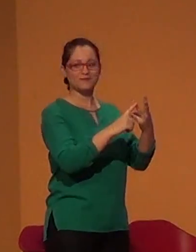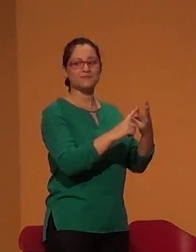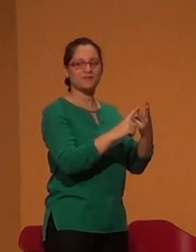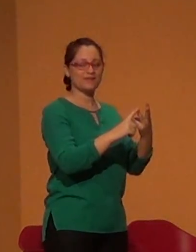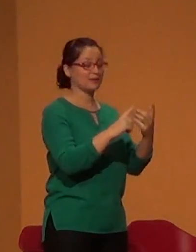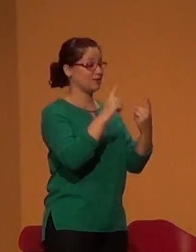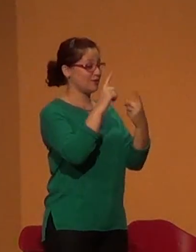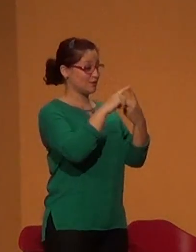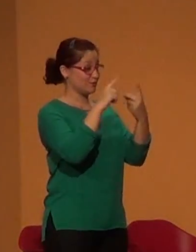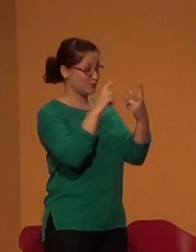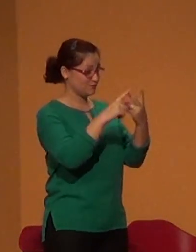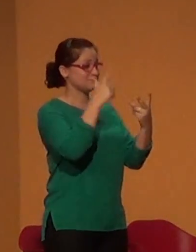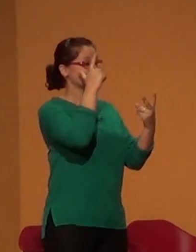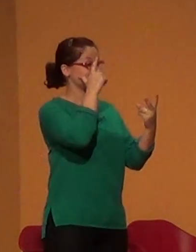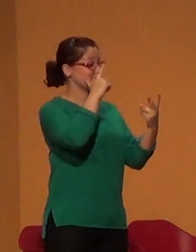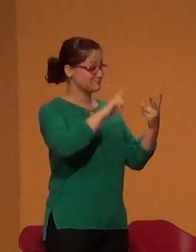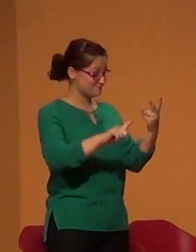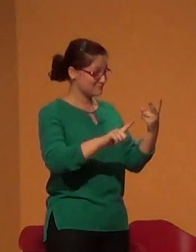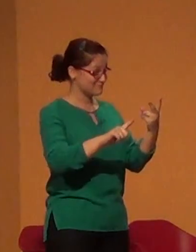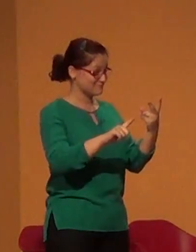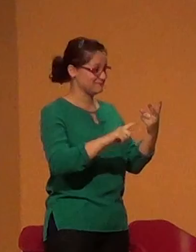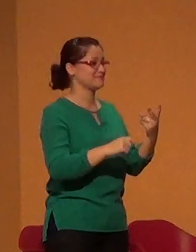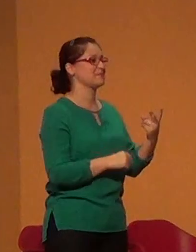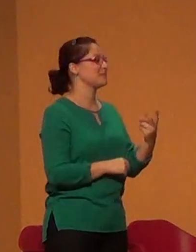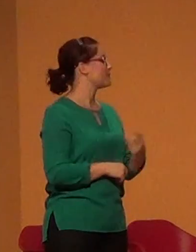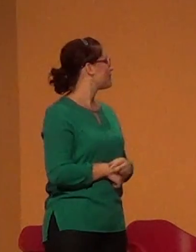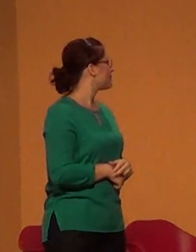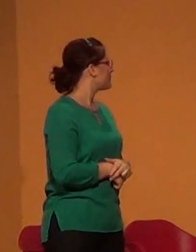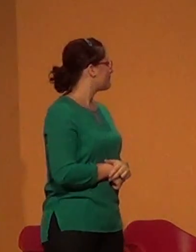foram duas apenas, mas...